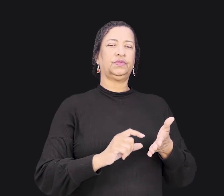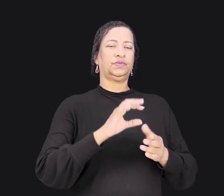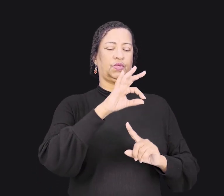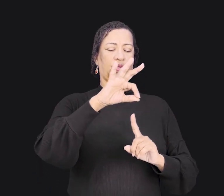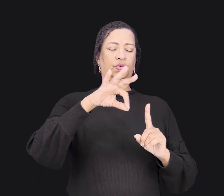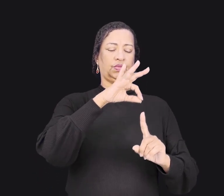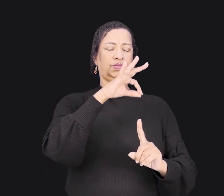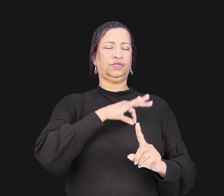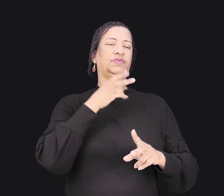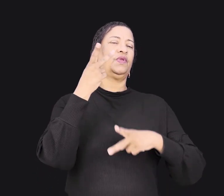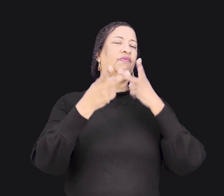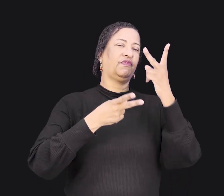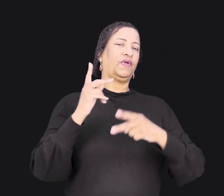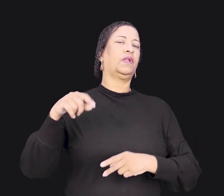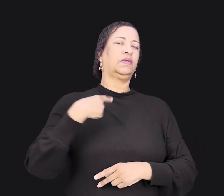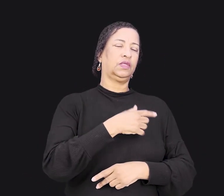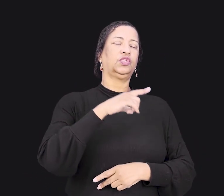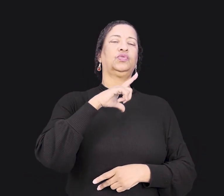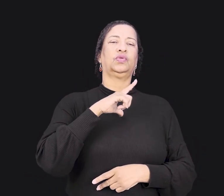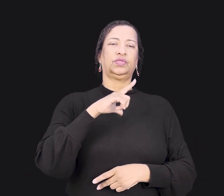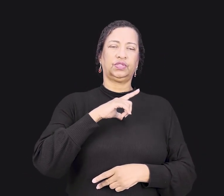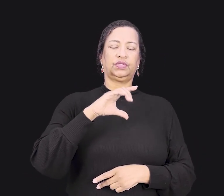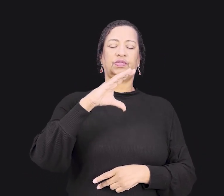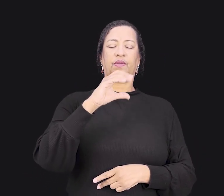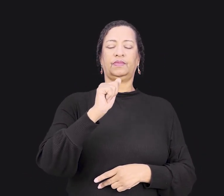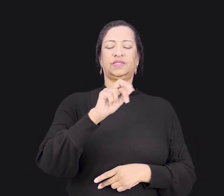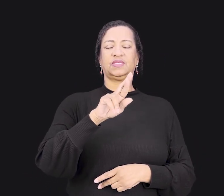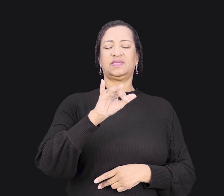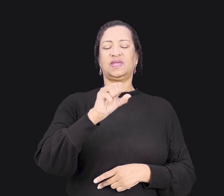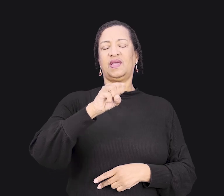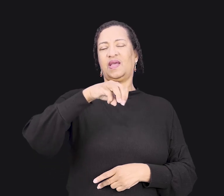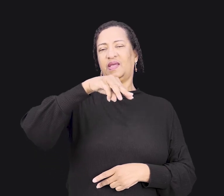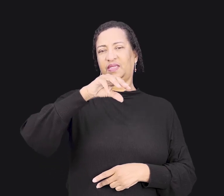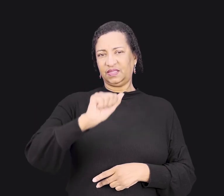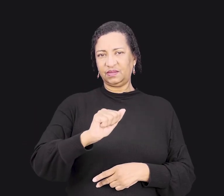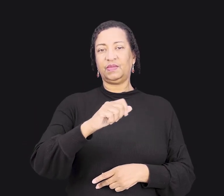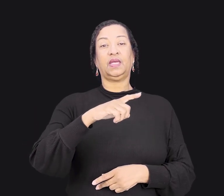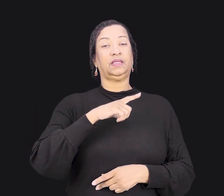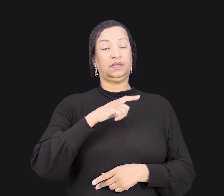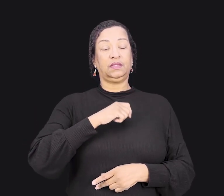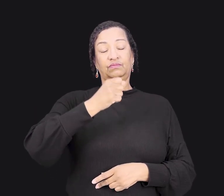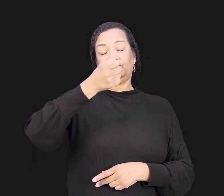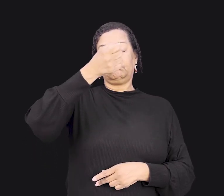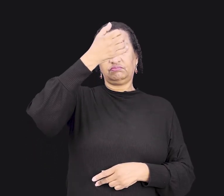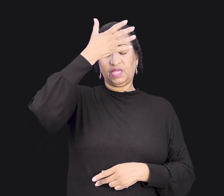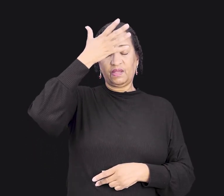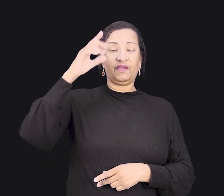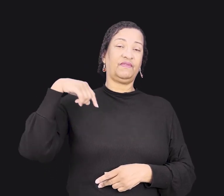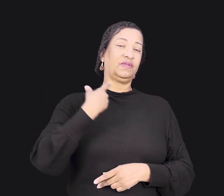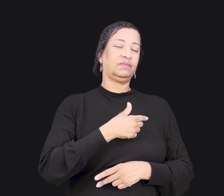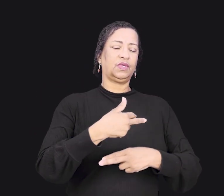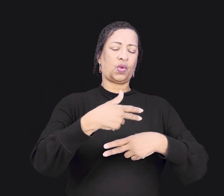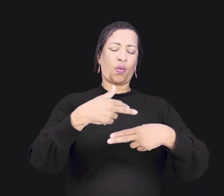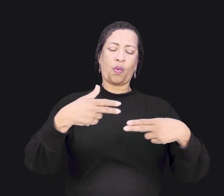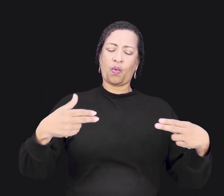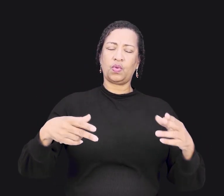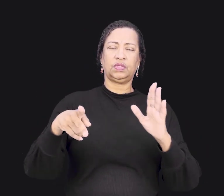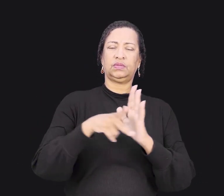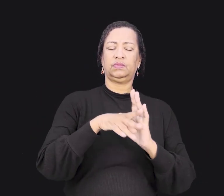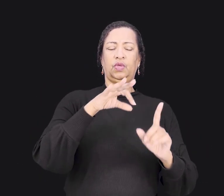temos carisma, que nós o temos, e que ele nos revela coisas espirituais. O Espírito Santo é nosso